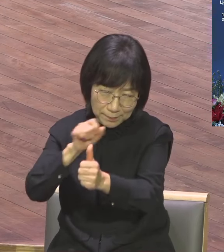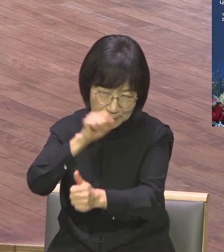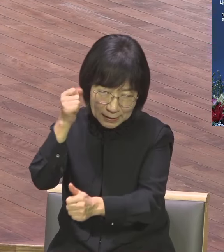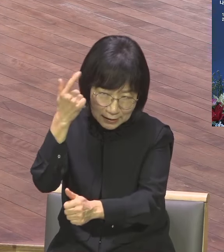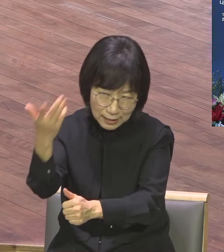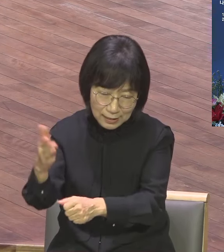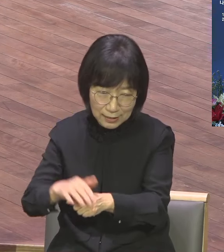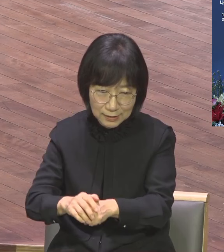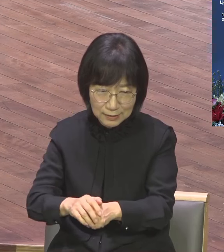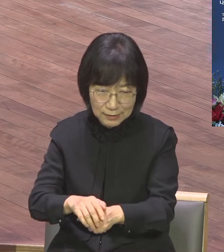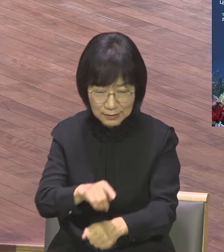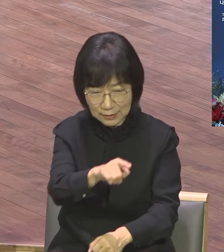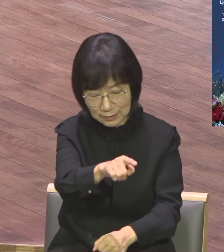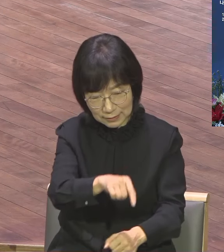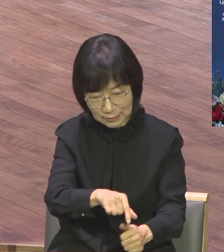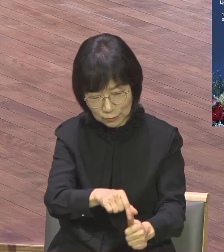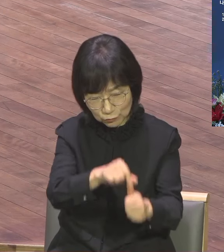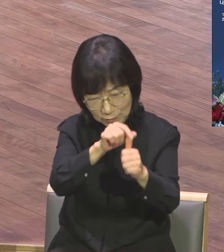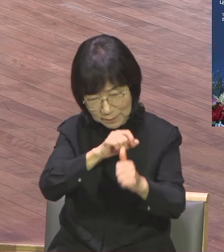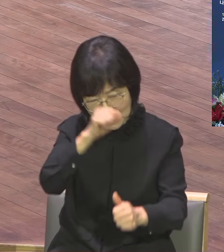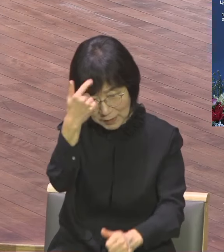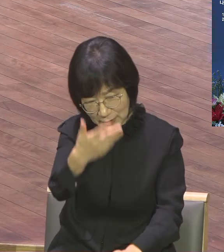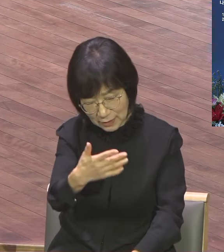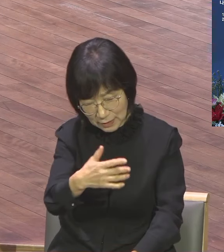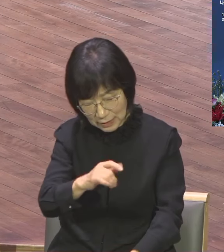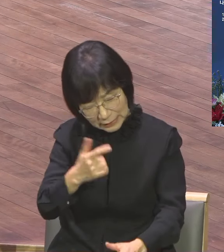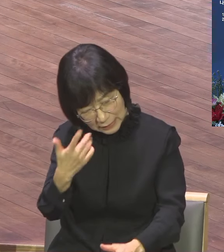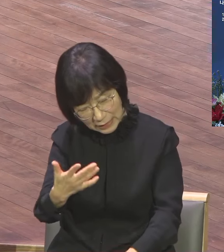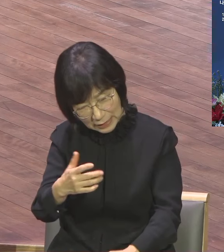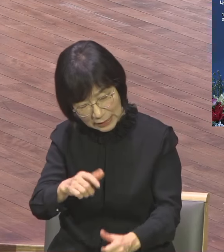영적인 형제인가 아닌가 어떻게 분별하느냐.